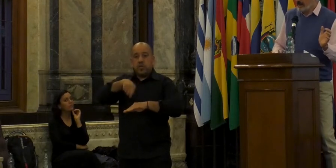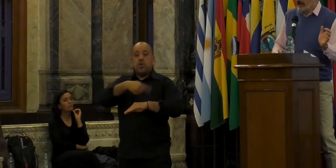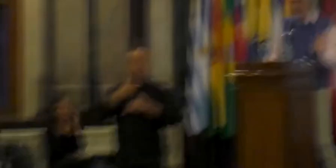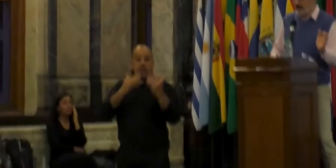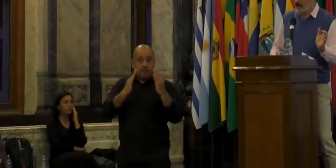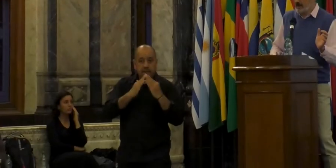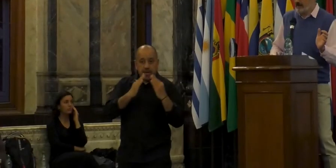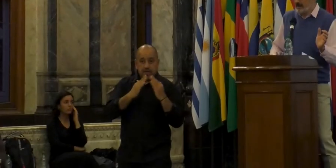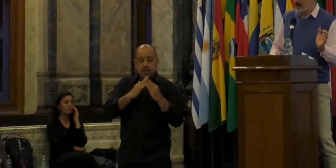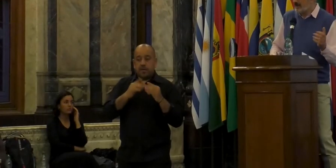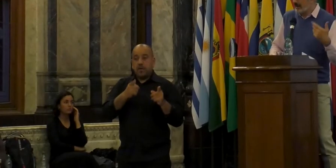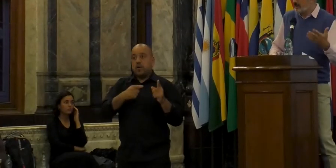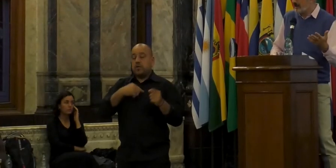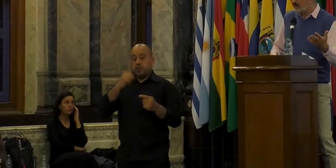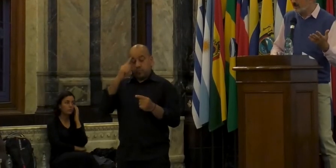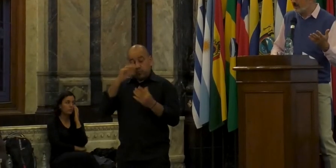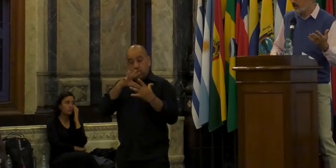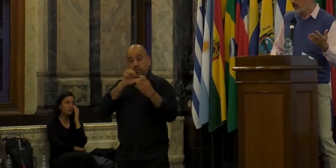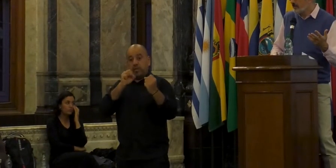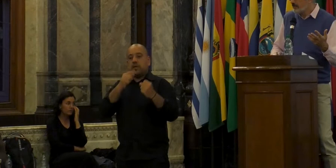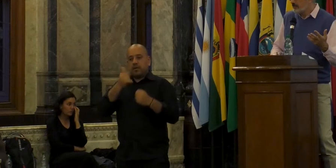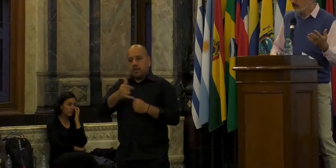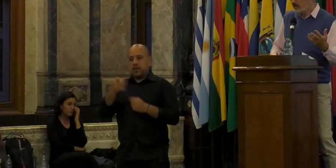entendí que tenía que trabajar sobre esto.